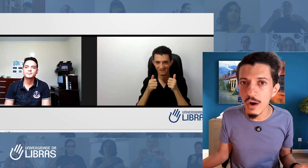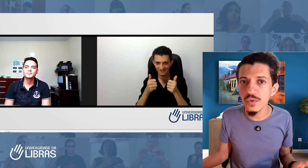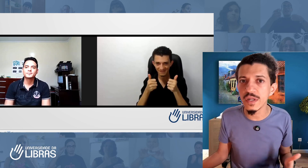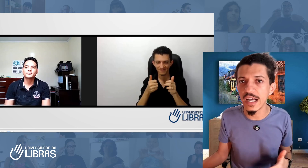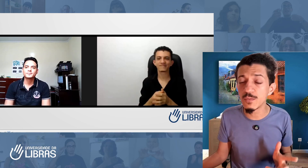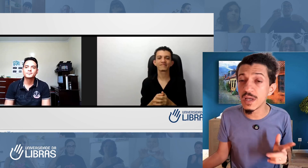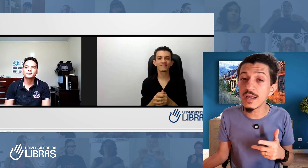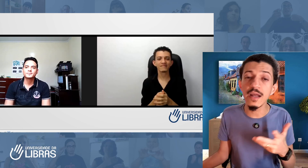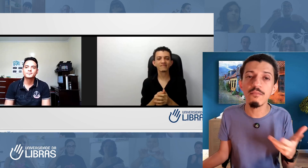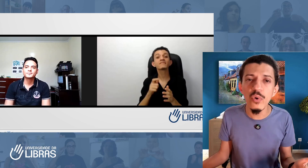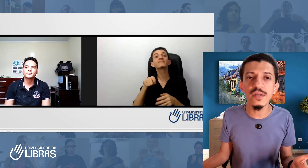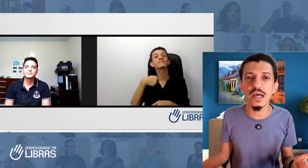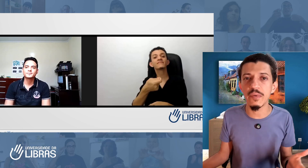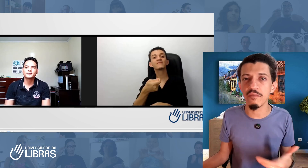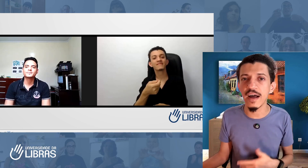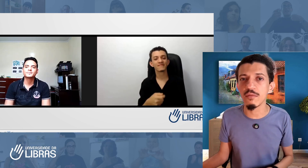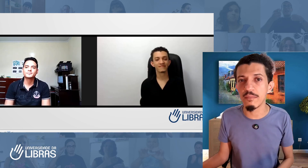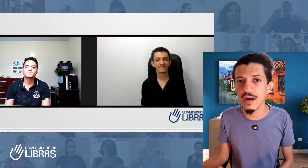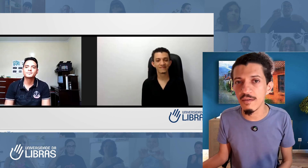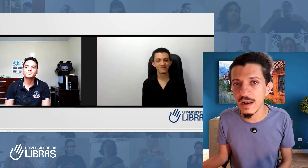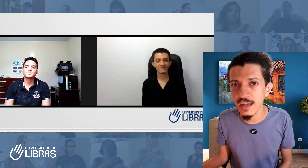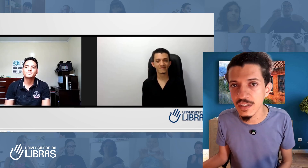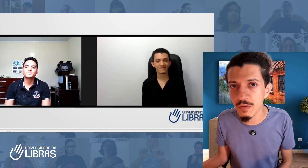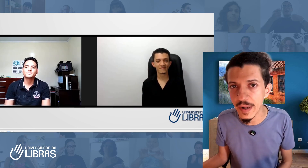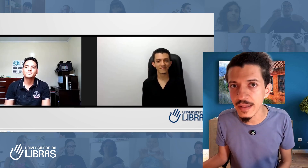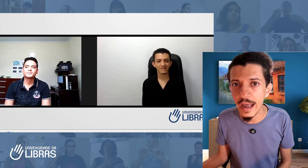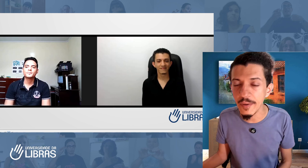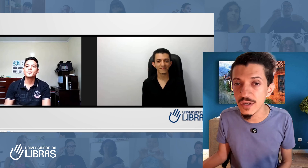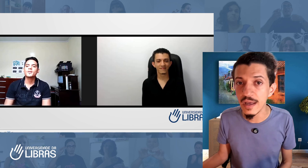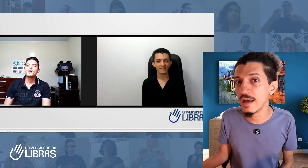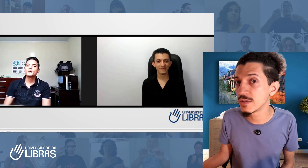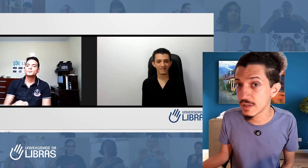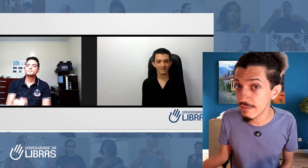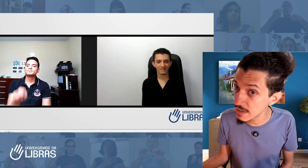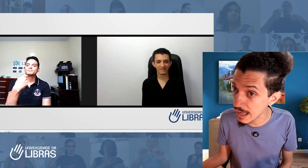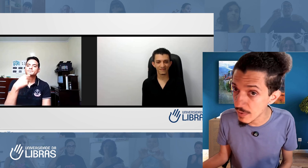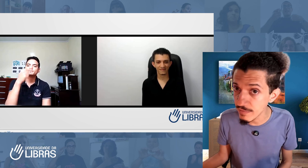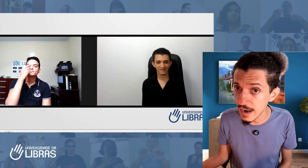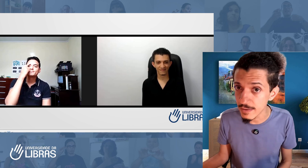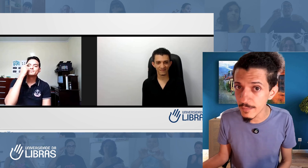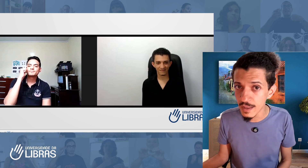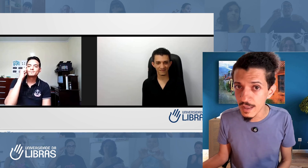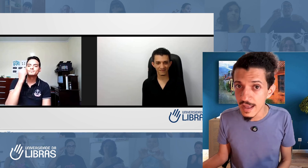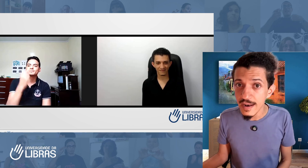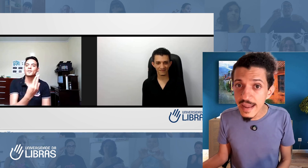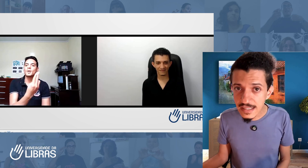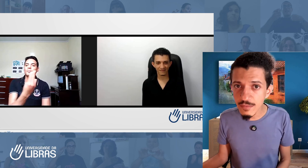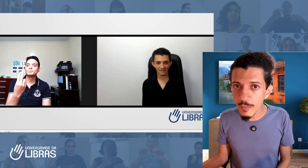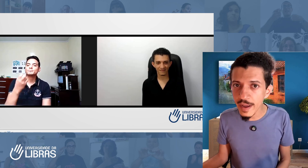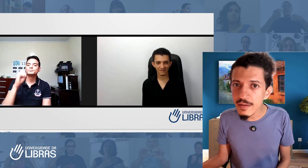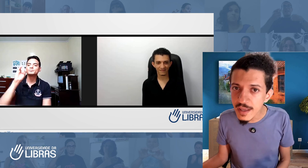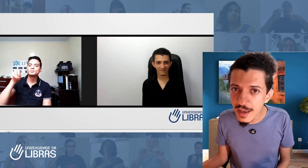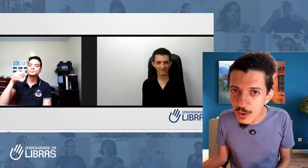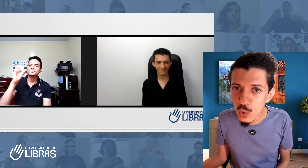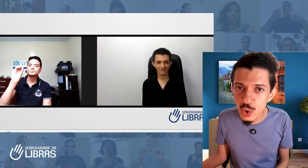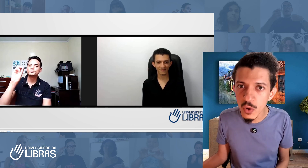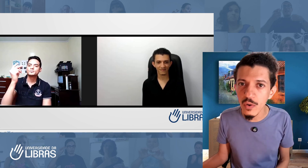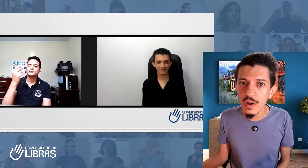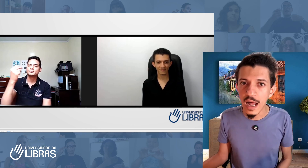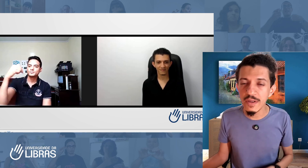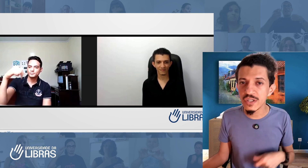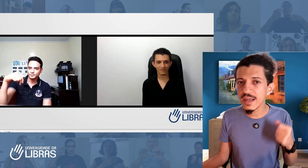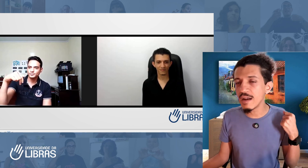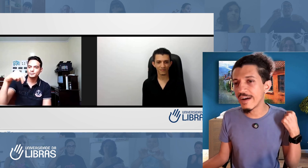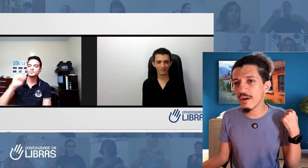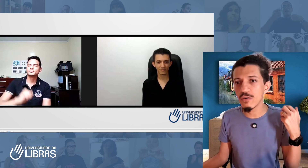decorar os sinais, porque ele queria muito ser aprovado numa banca avaliativa para intérprete, ele só estava sendo reprovado. Nesse momento aqui, o John,